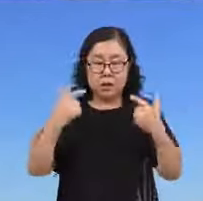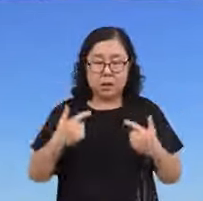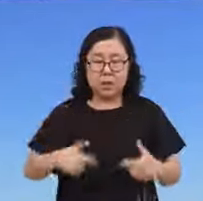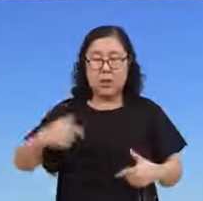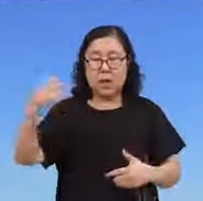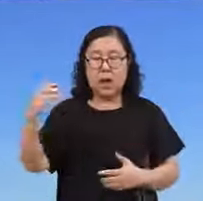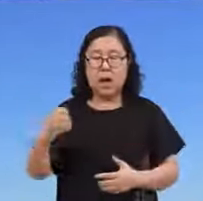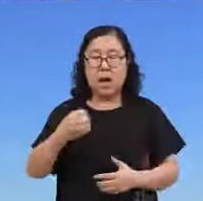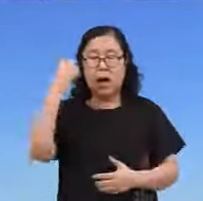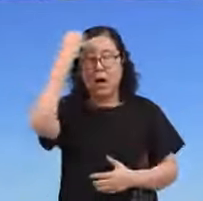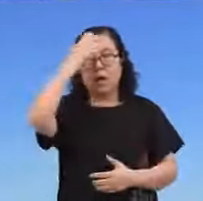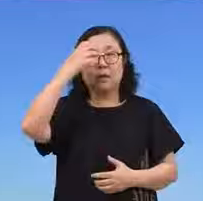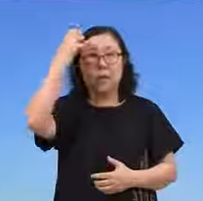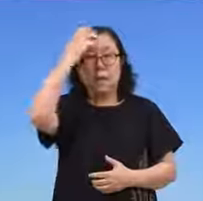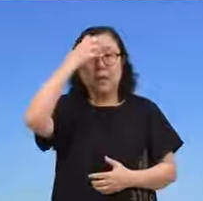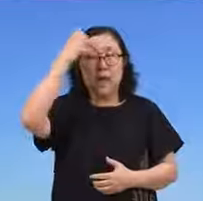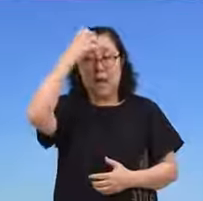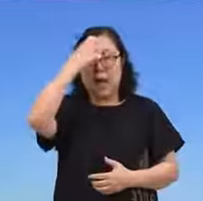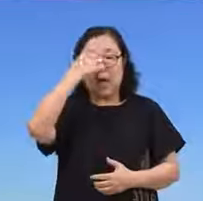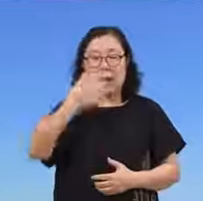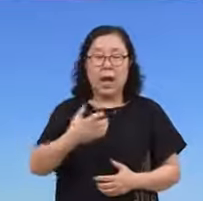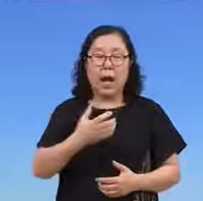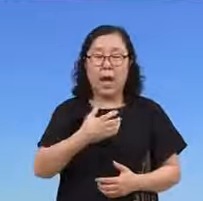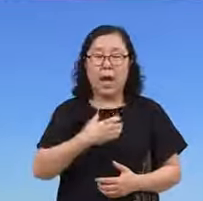늘 성령에 감아주사